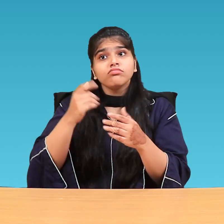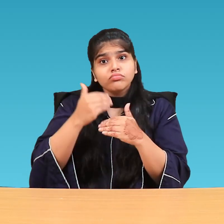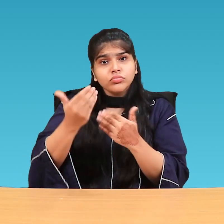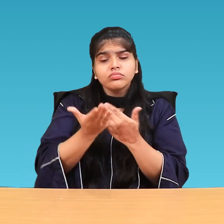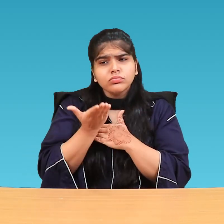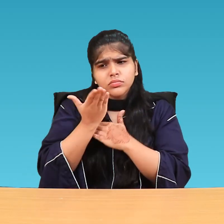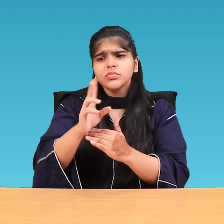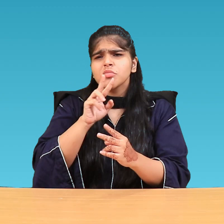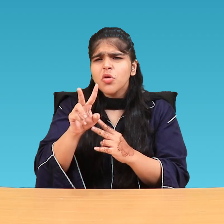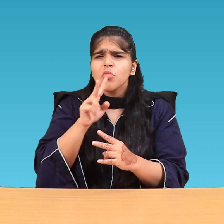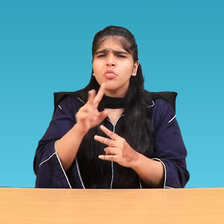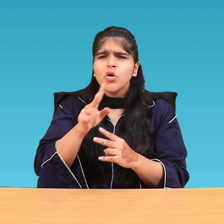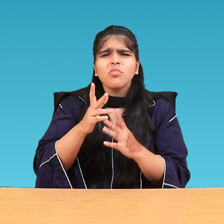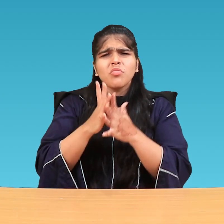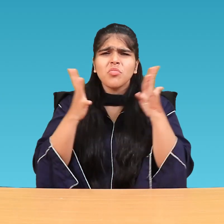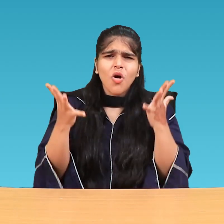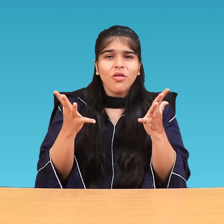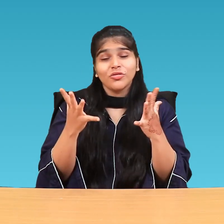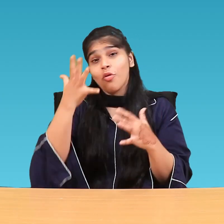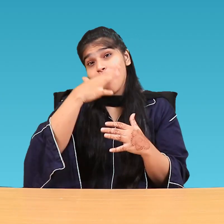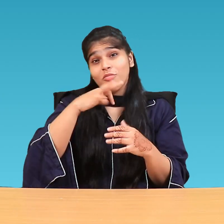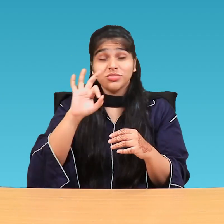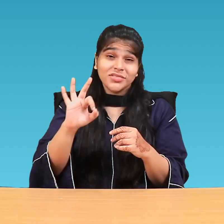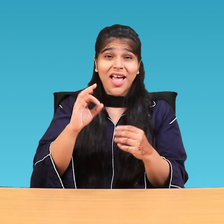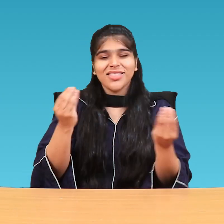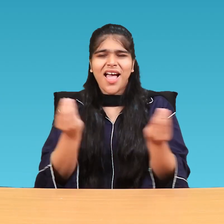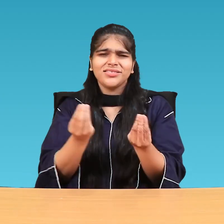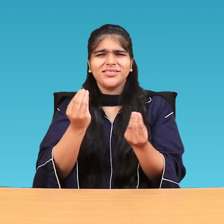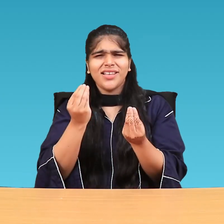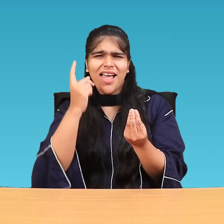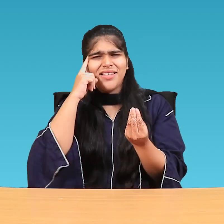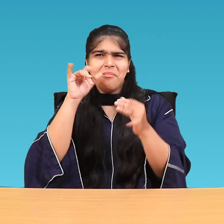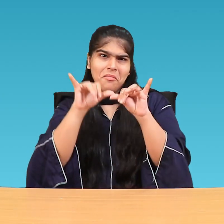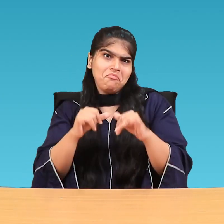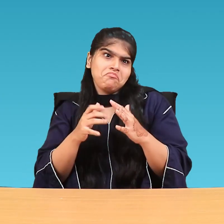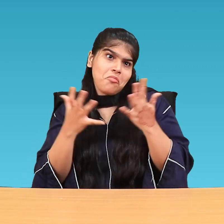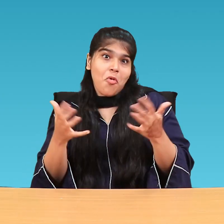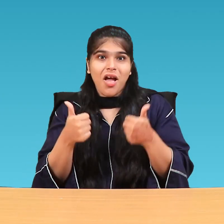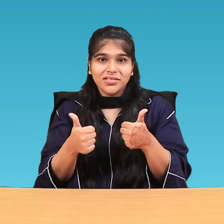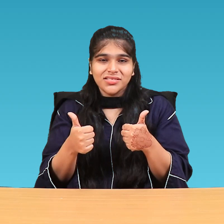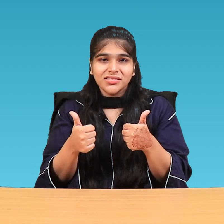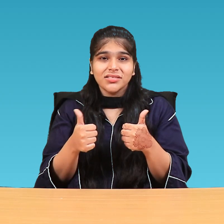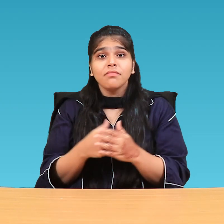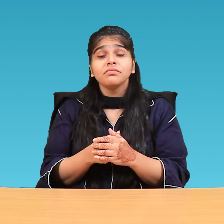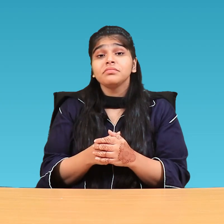बहुत बात करने में बहुत ही खूबसूरत एक चीज़ लगती है। और SNC का